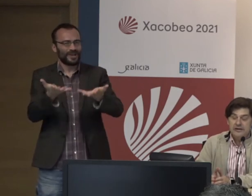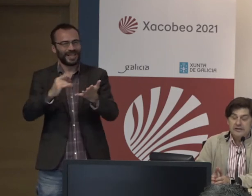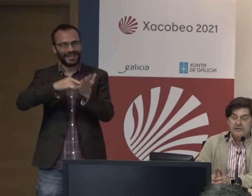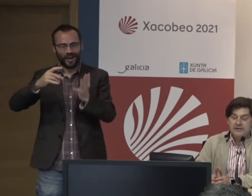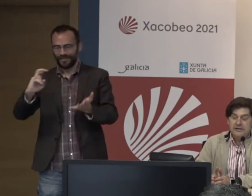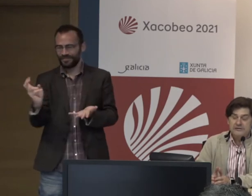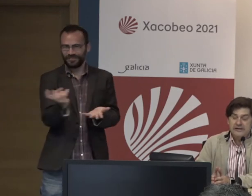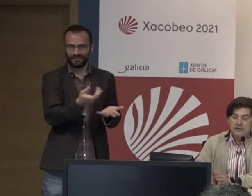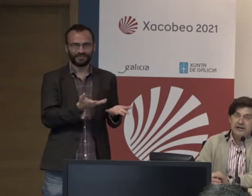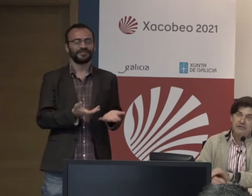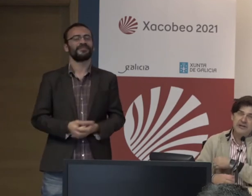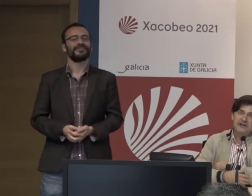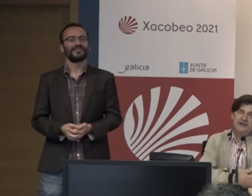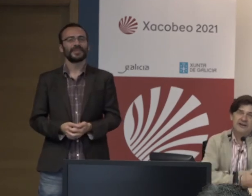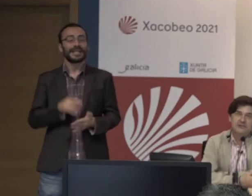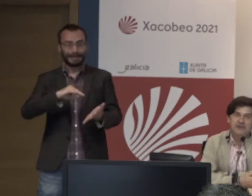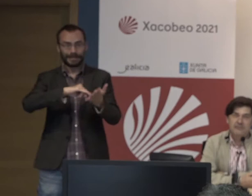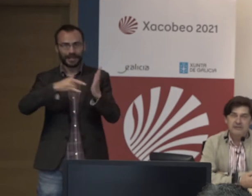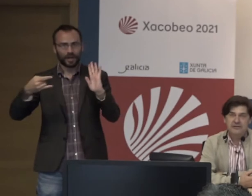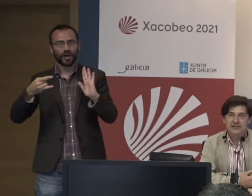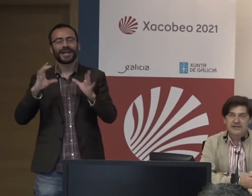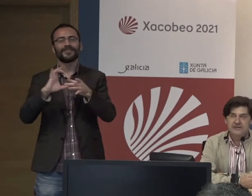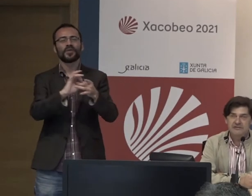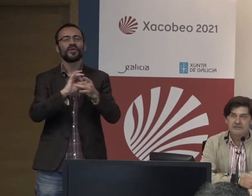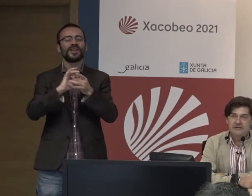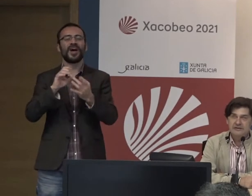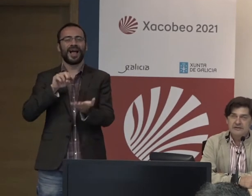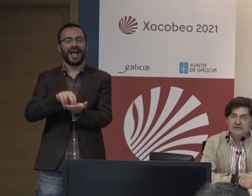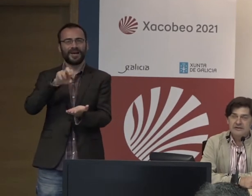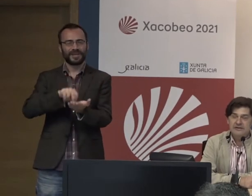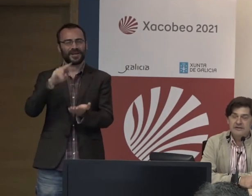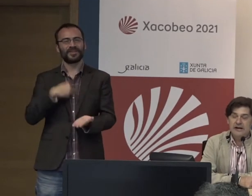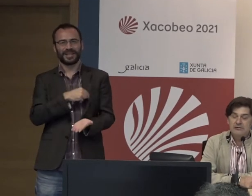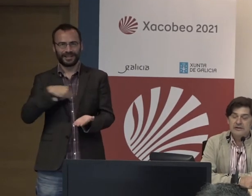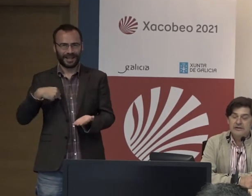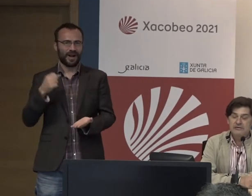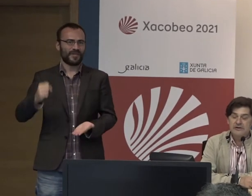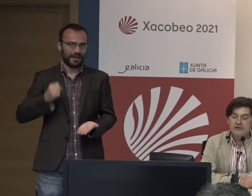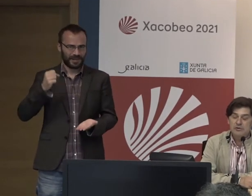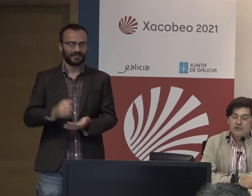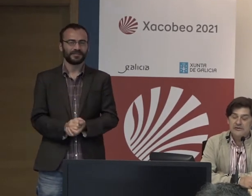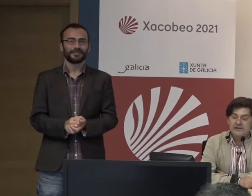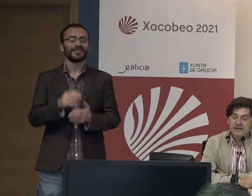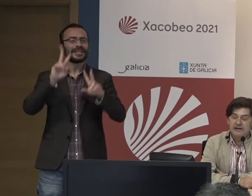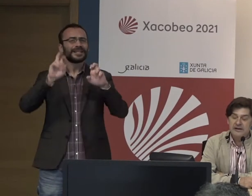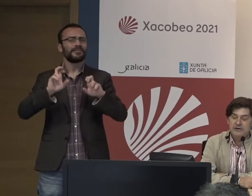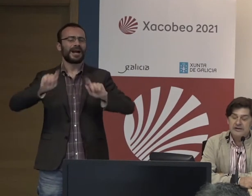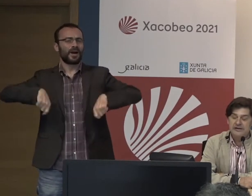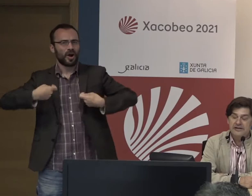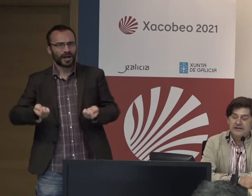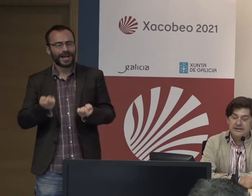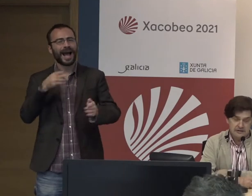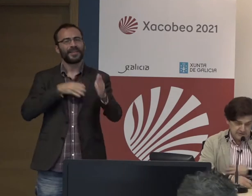y de tecnología unida al hecho del camino de Santiago, algo de ecología, un poco de accesibilidad.